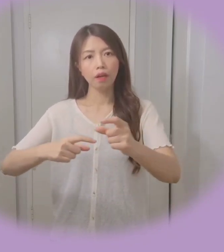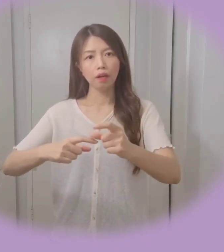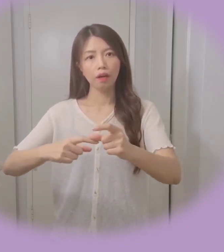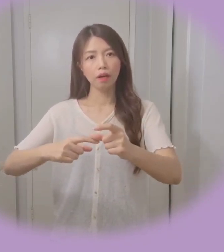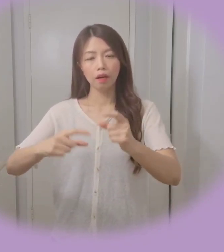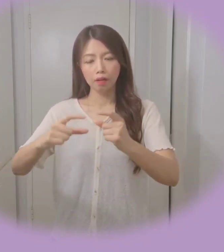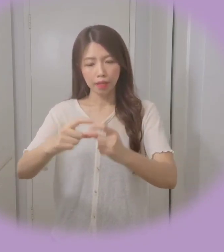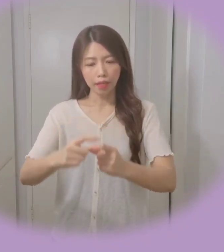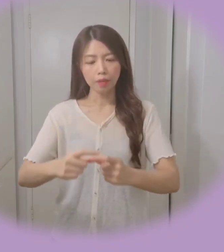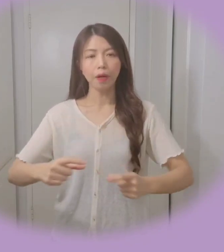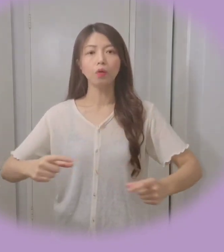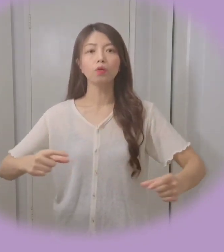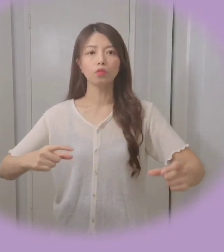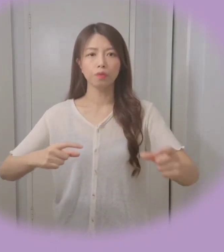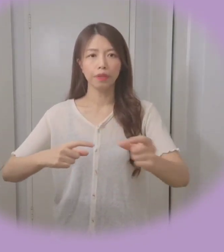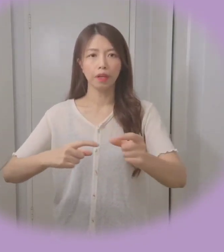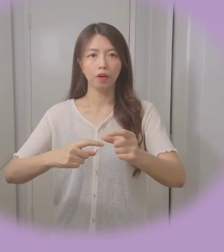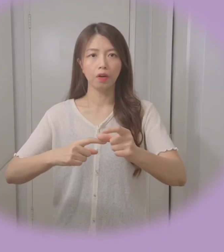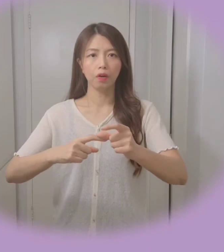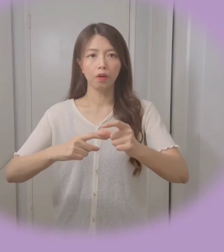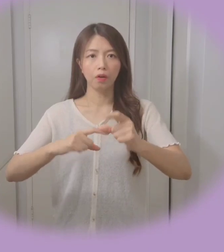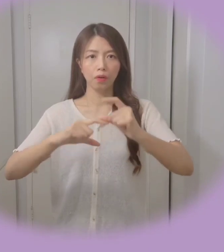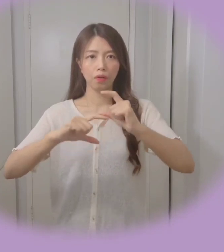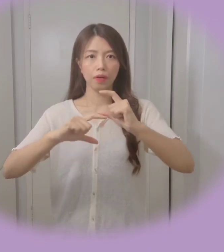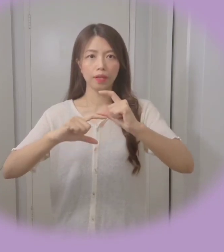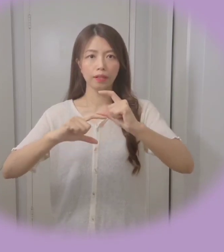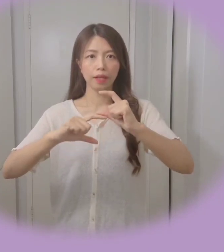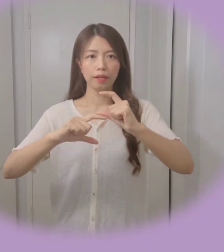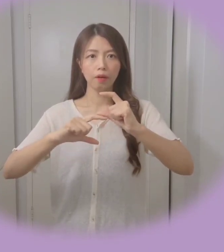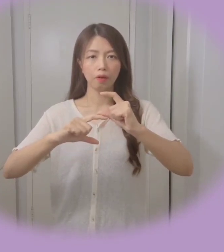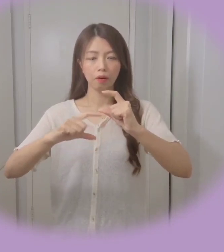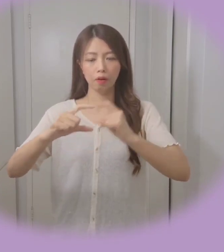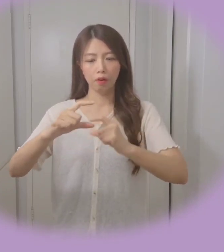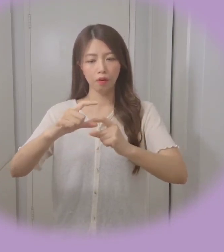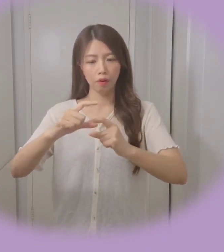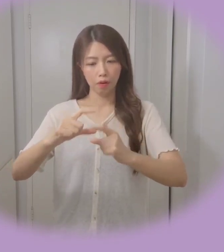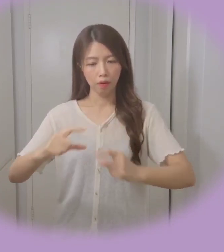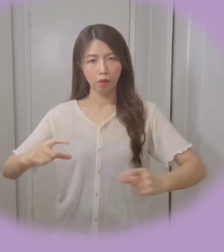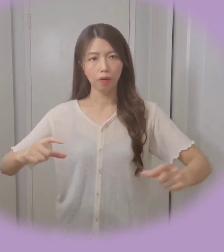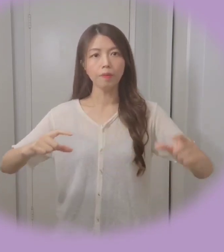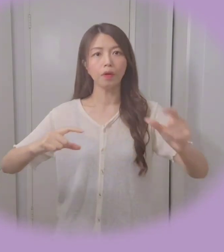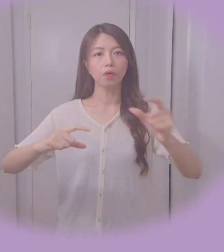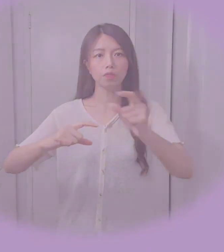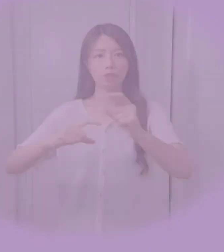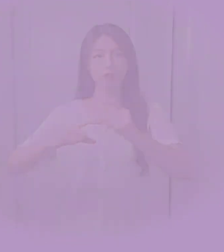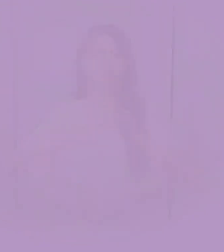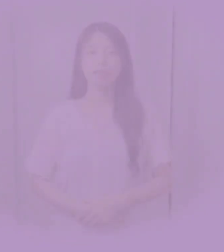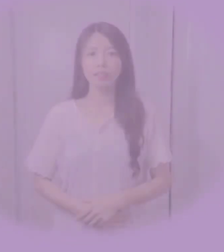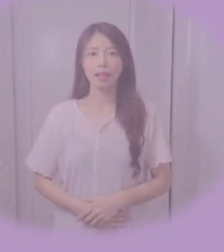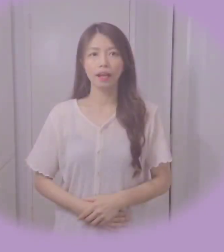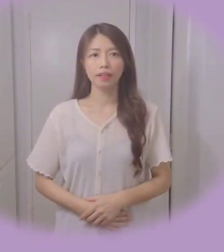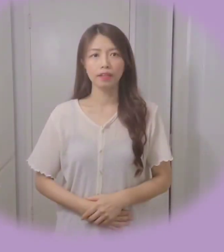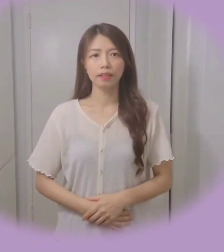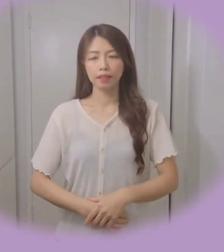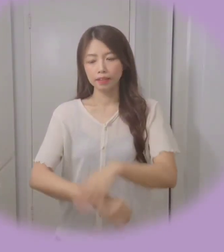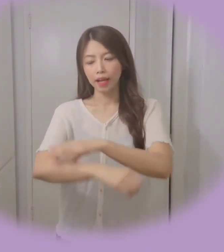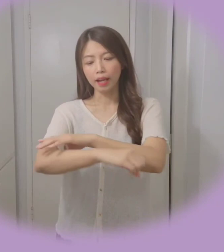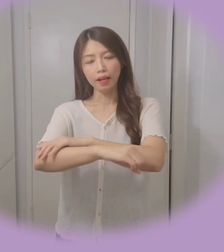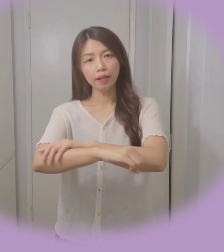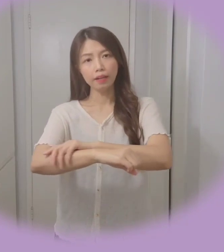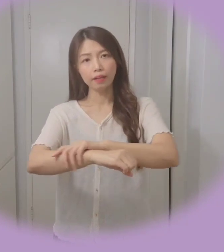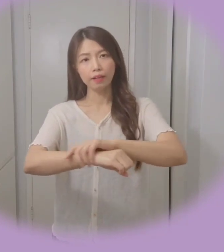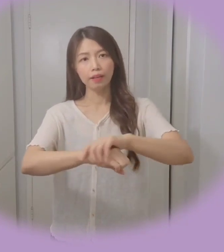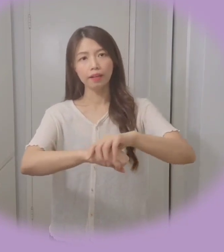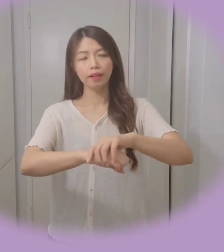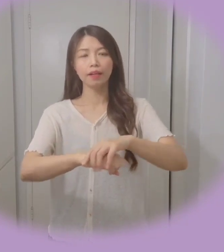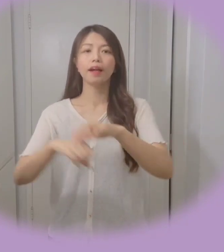이렇게 자리를 바꿔주시면 돼요. 이 상태에서 이렇게 바꿔주시면, 잘 지내라는,